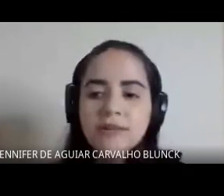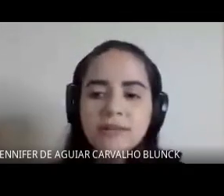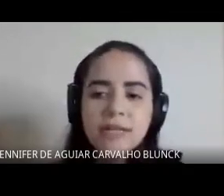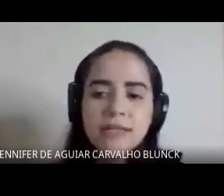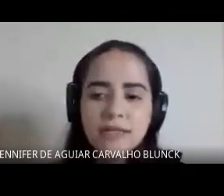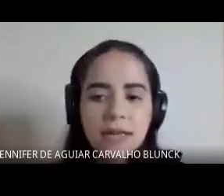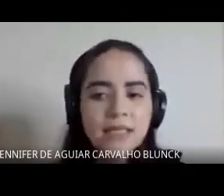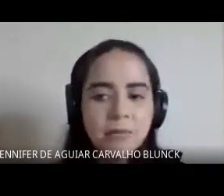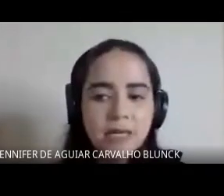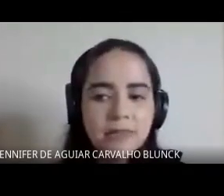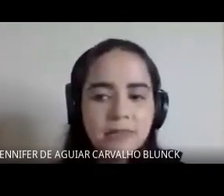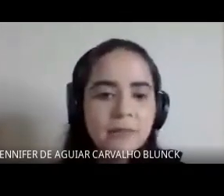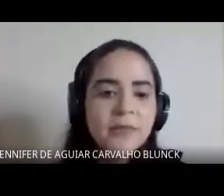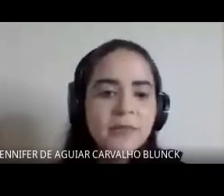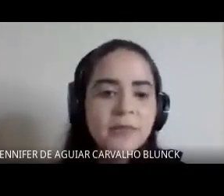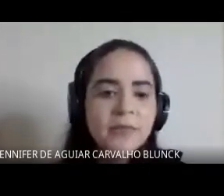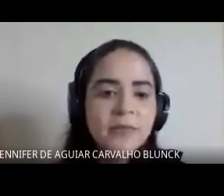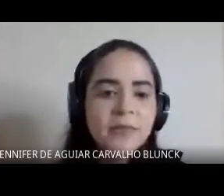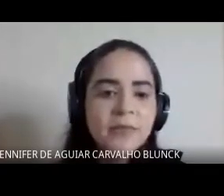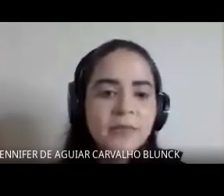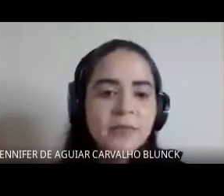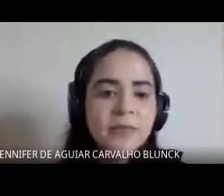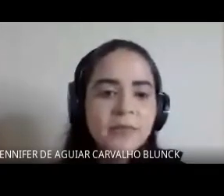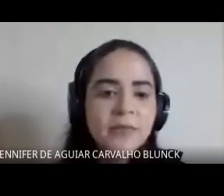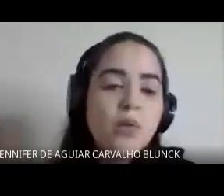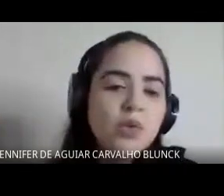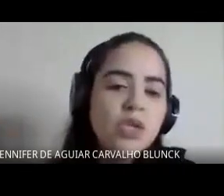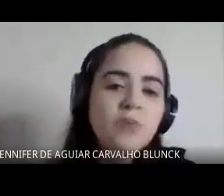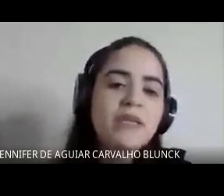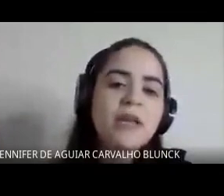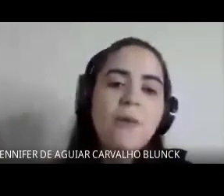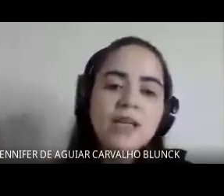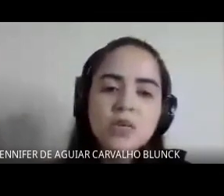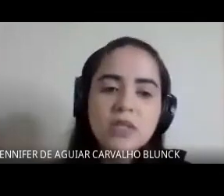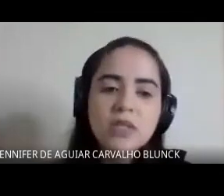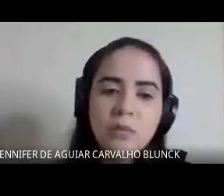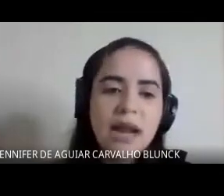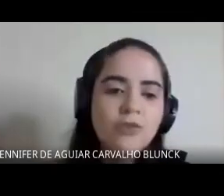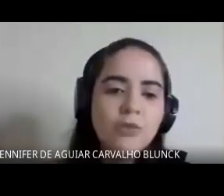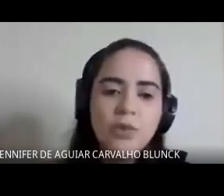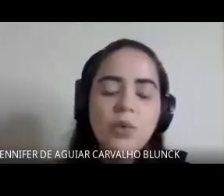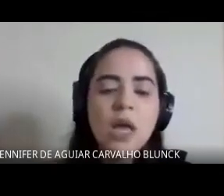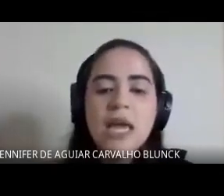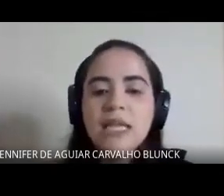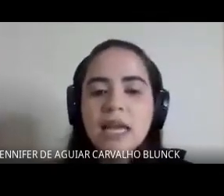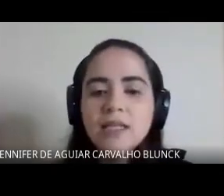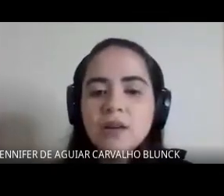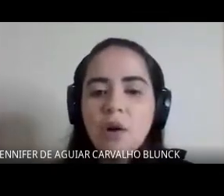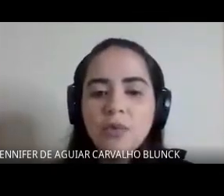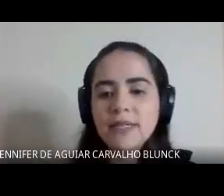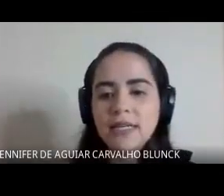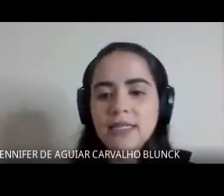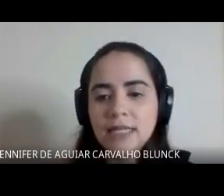a língua brasileira de sinais, Libras, e outros recursos de expressão a ela associados.